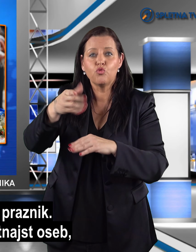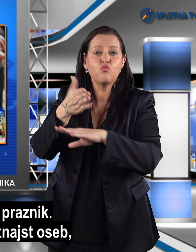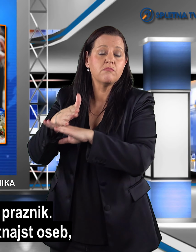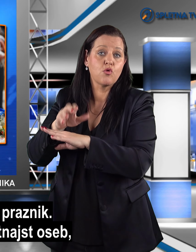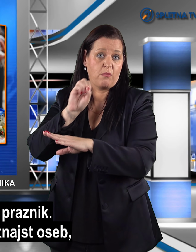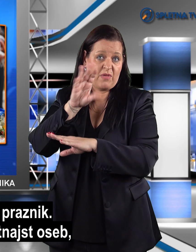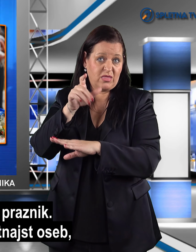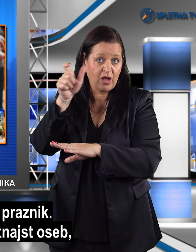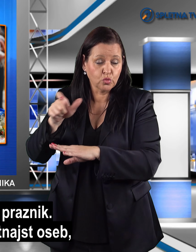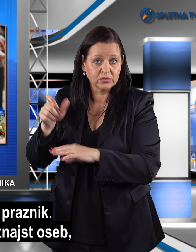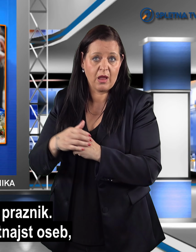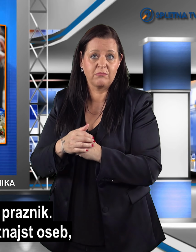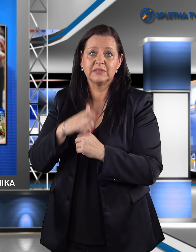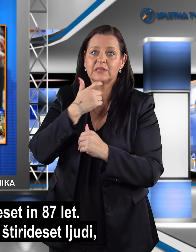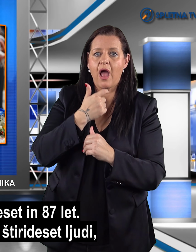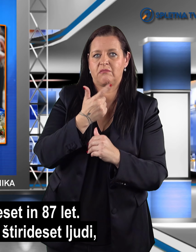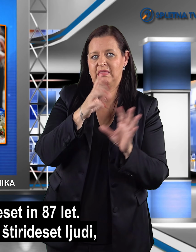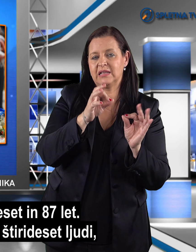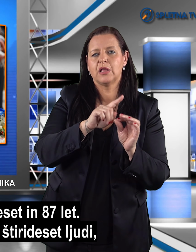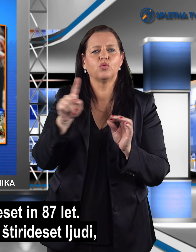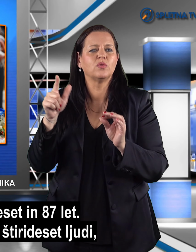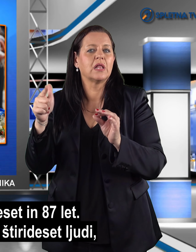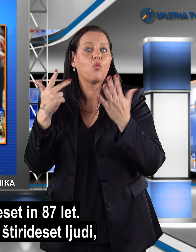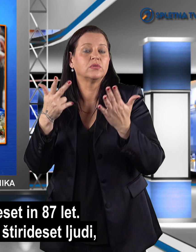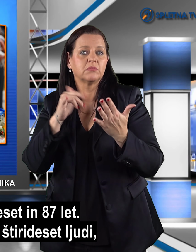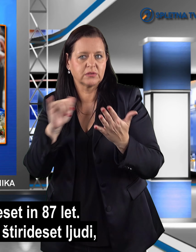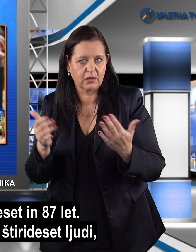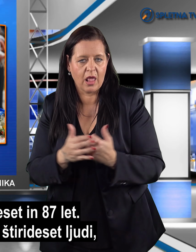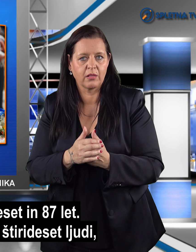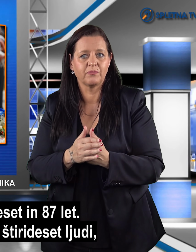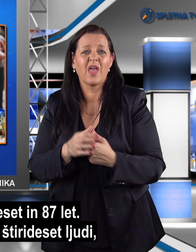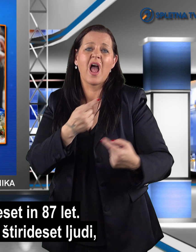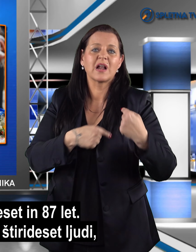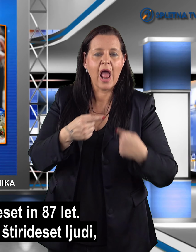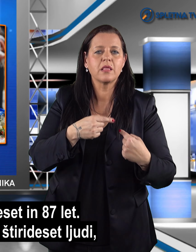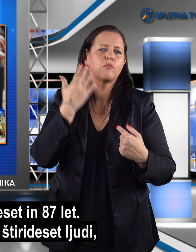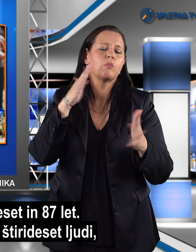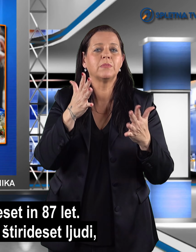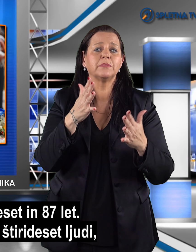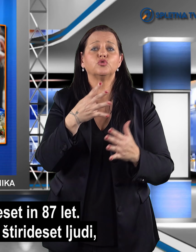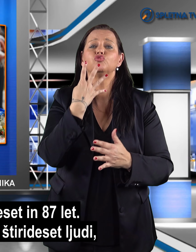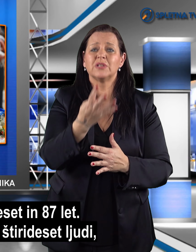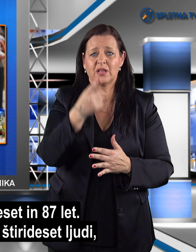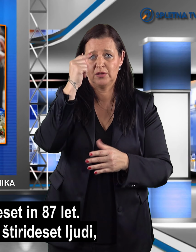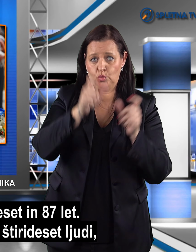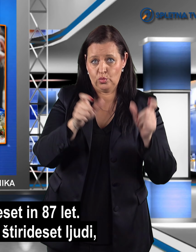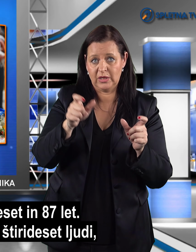Umrlo je 15 oseb, starih med 10 in 87 let. Ranjenih je bilo 40 ljudi, ki